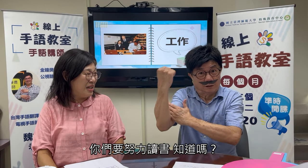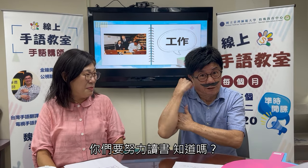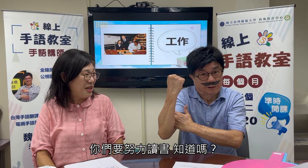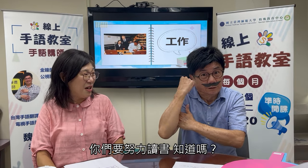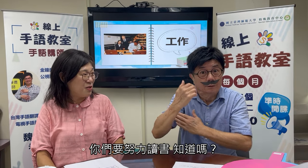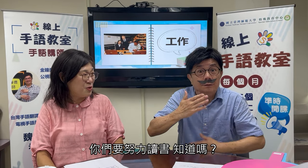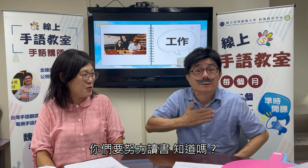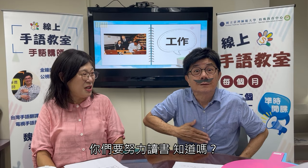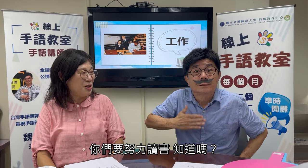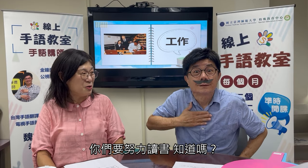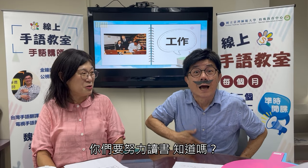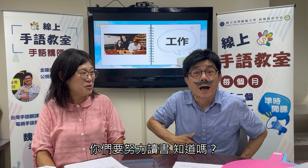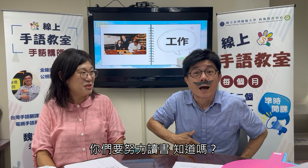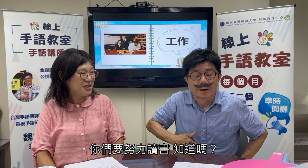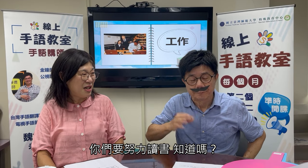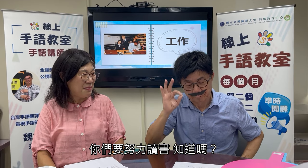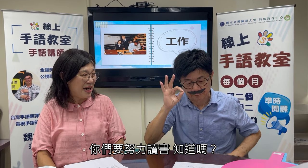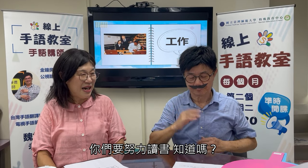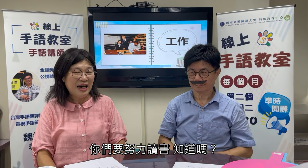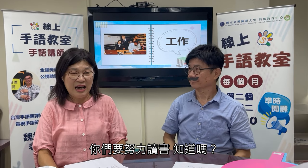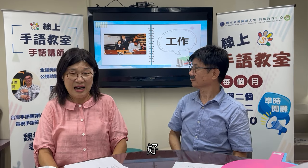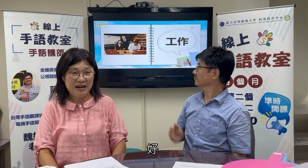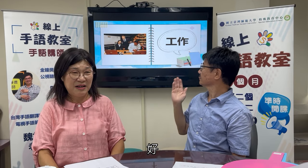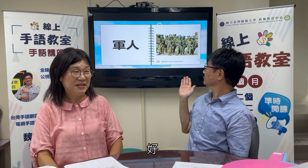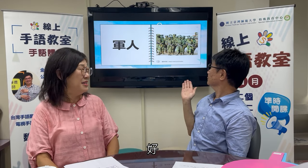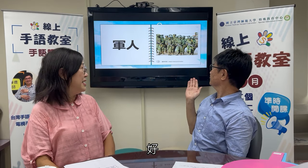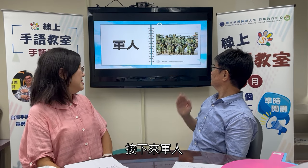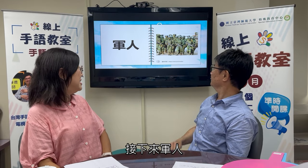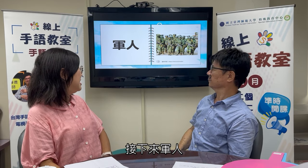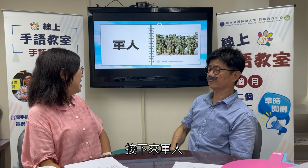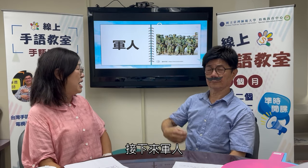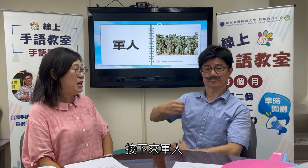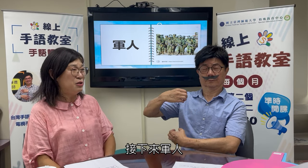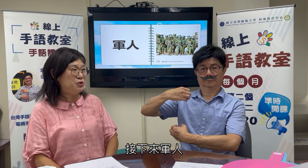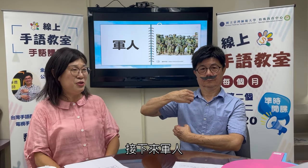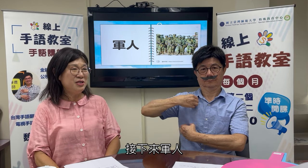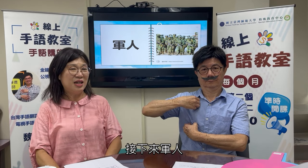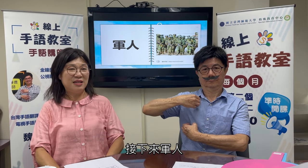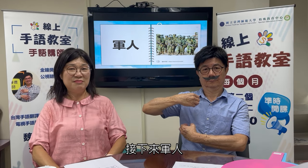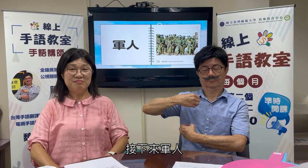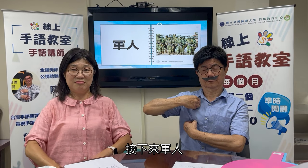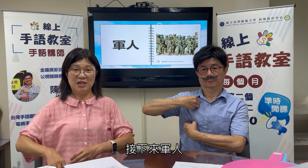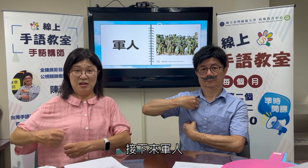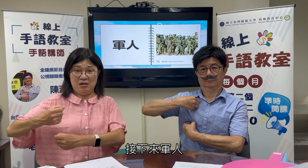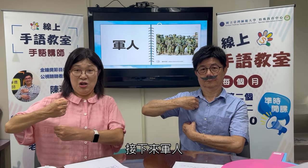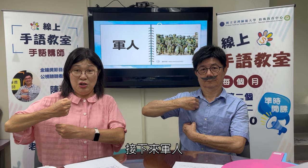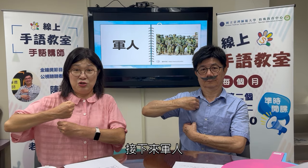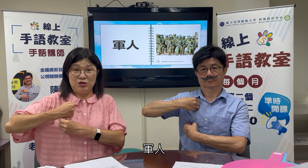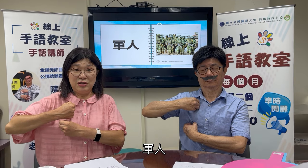们要努力读书，知道吗？好，接下来军人。